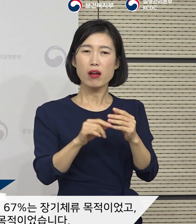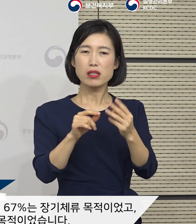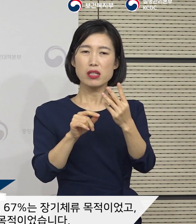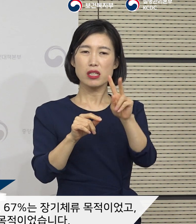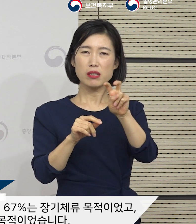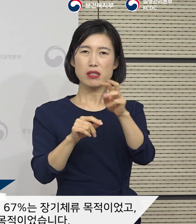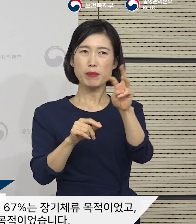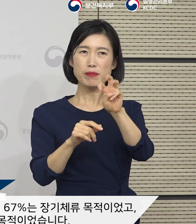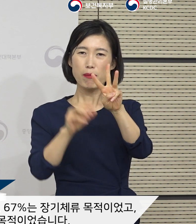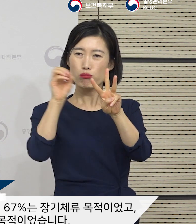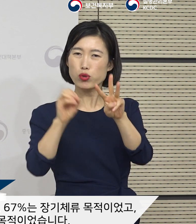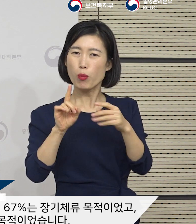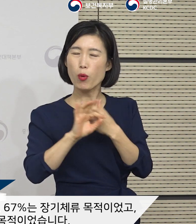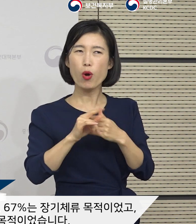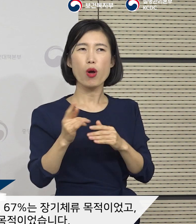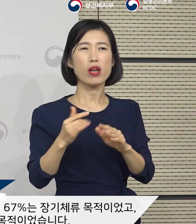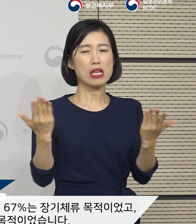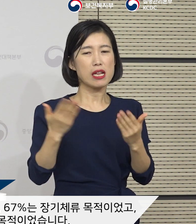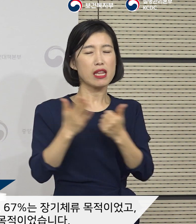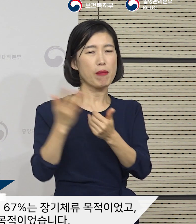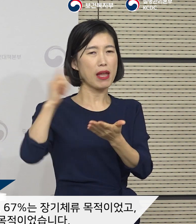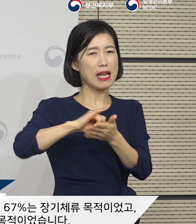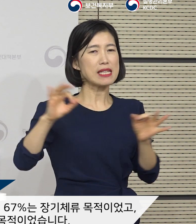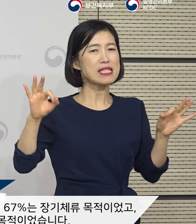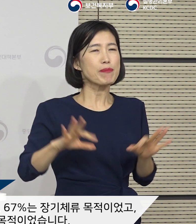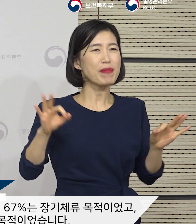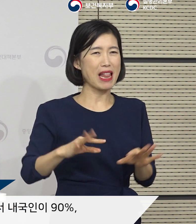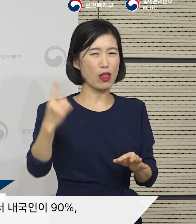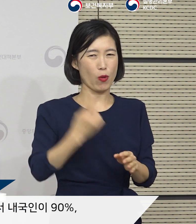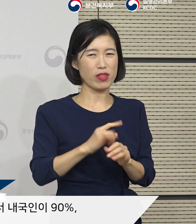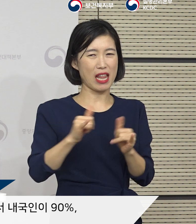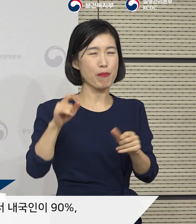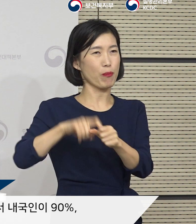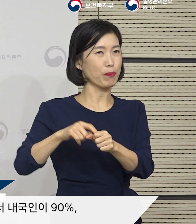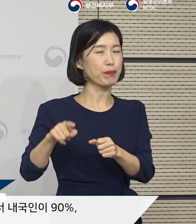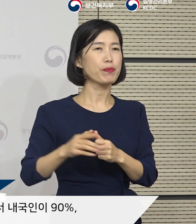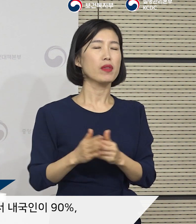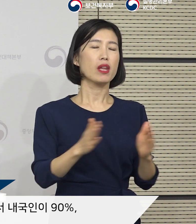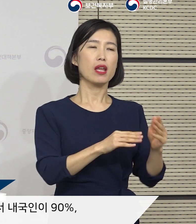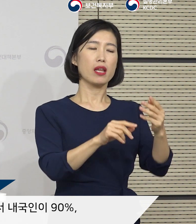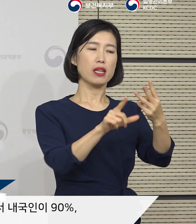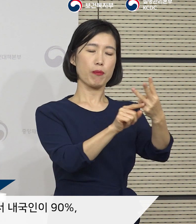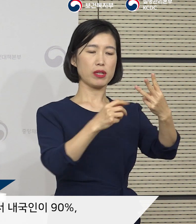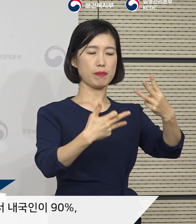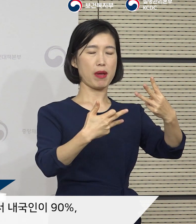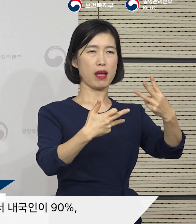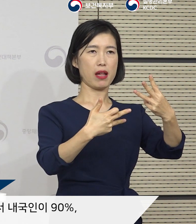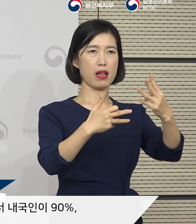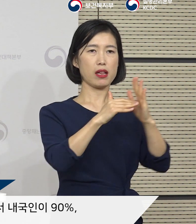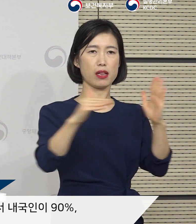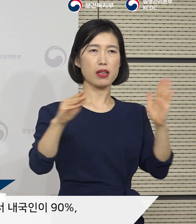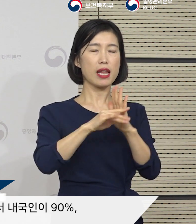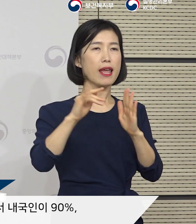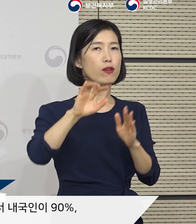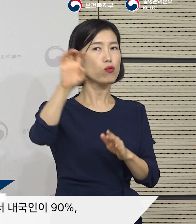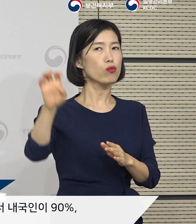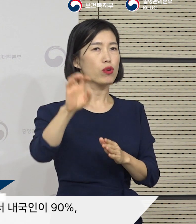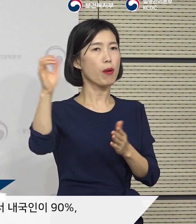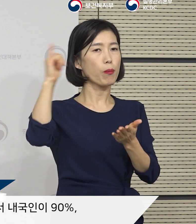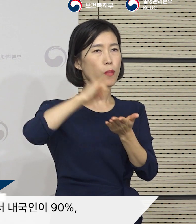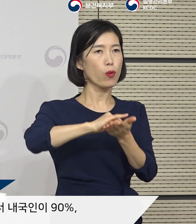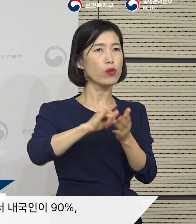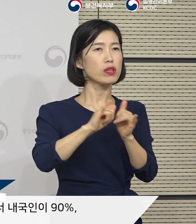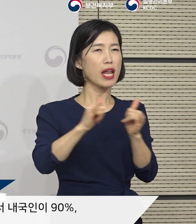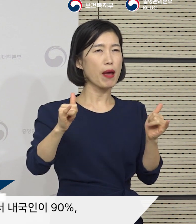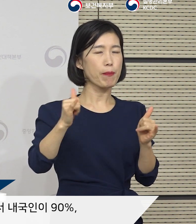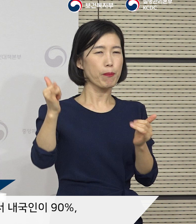투자, 취재 등의 단기 방문 목적이었습니다. 18일 기준으로 유럽에서 입국한